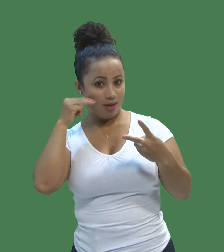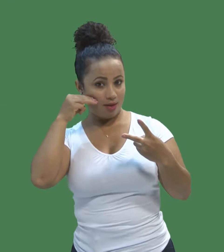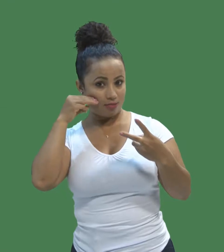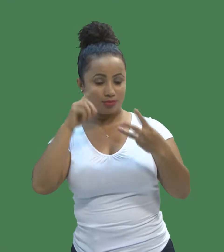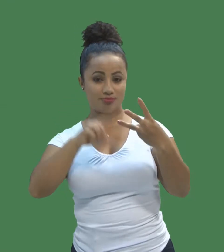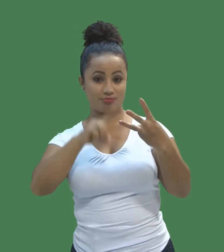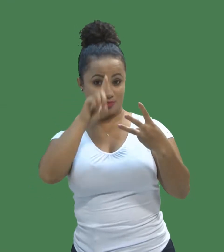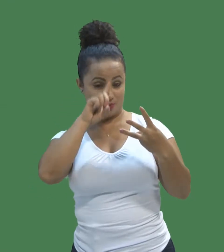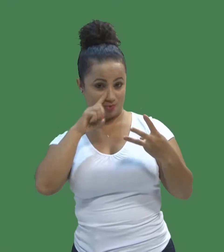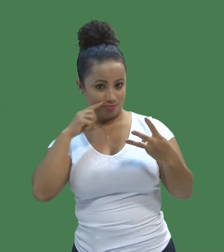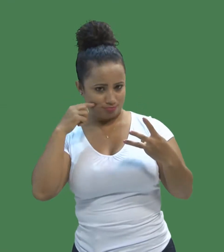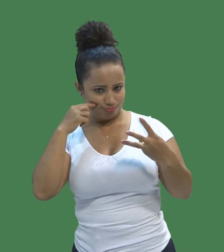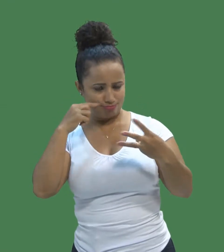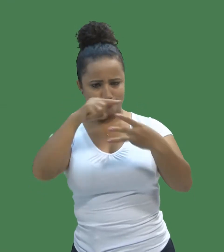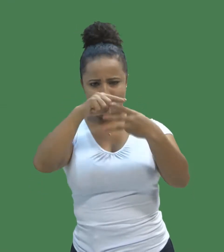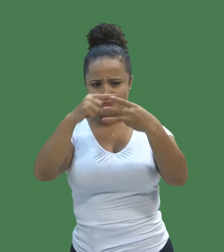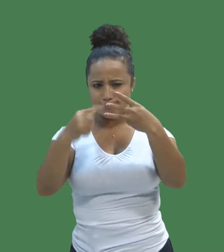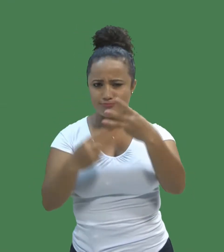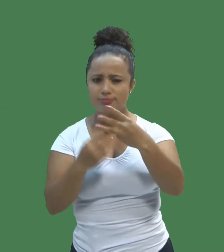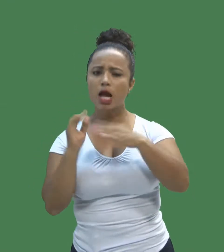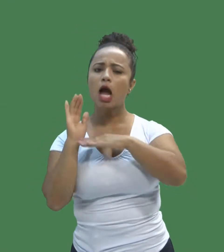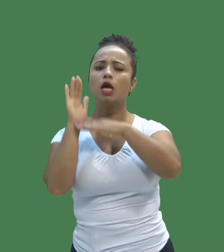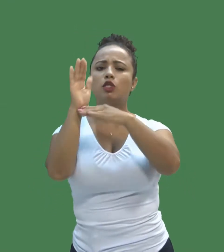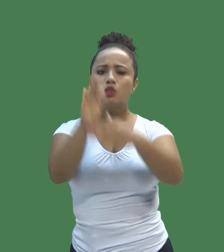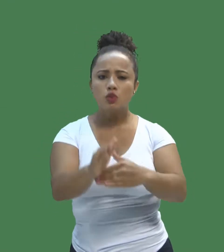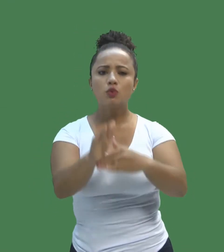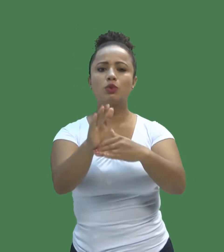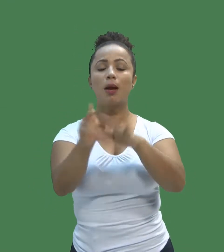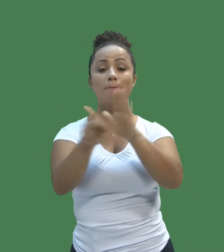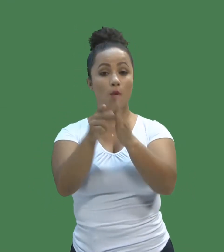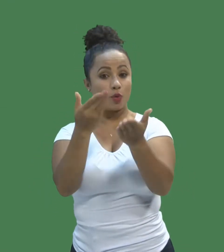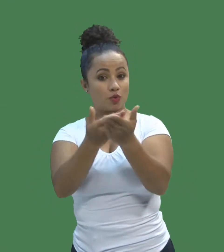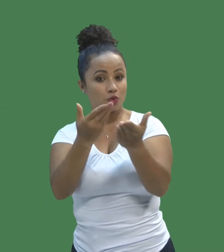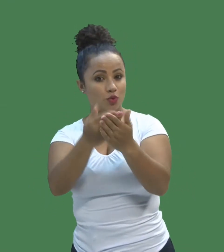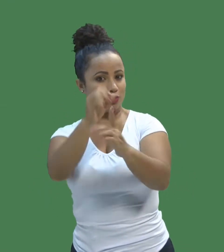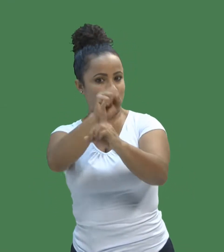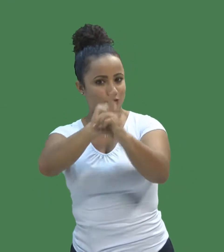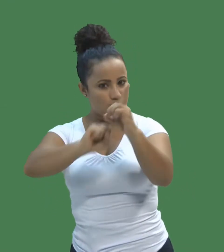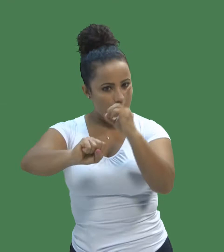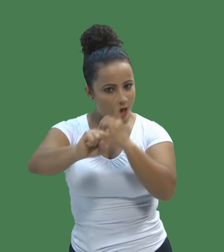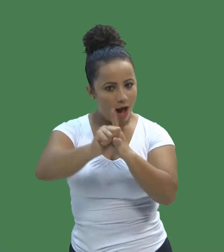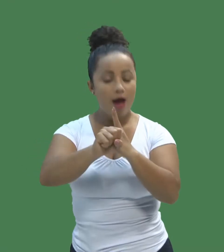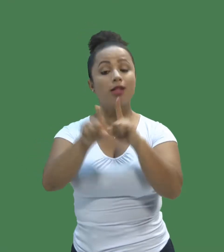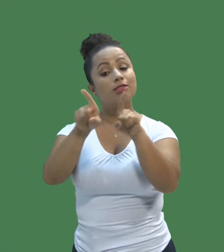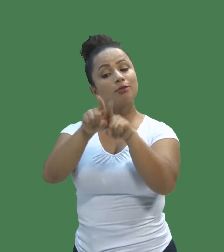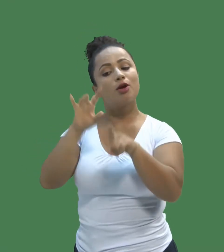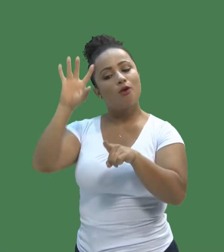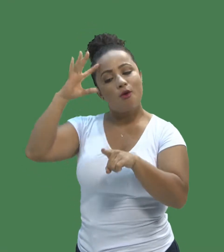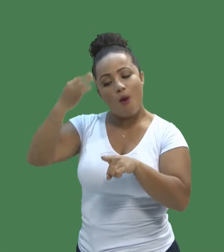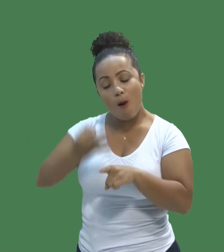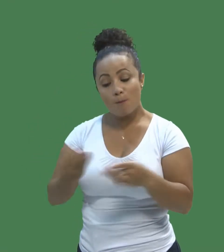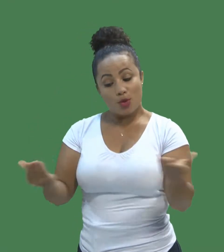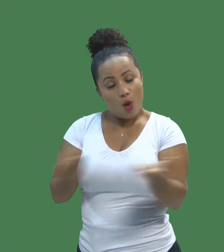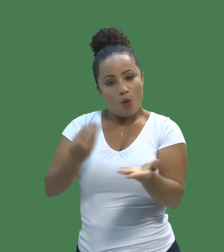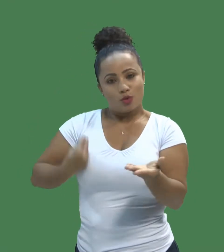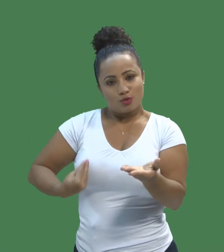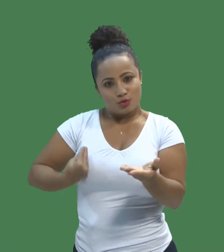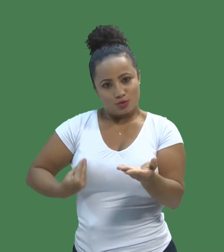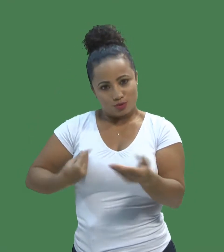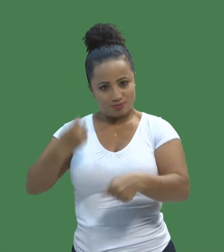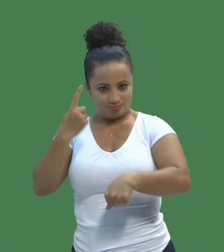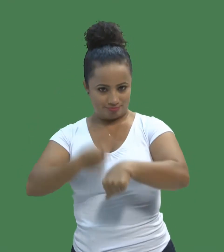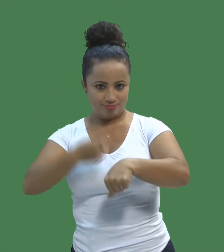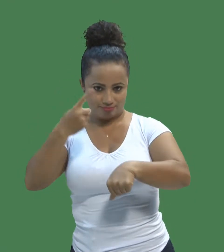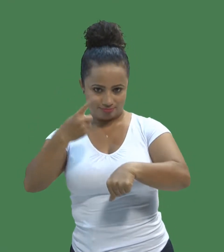sociologia das organizações na atualidade. É sob esse tripé que